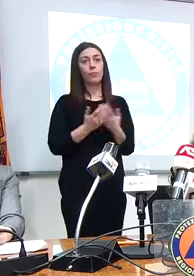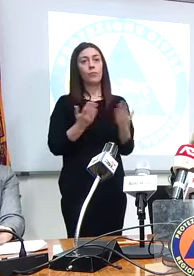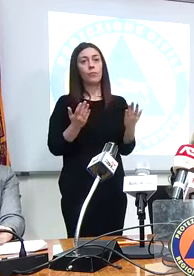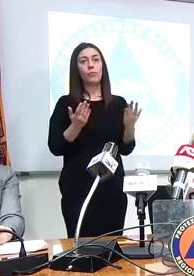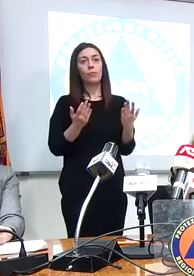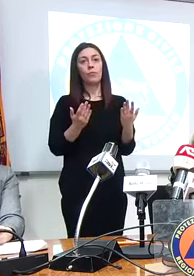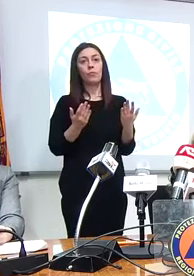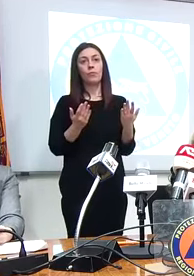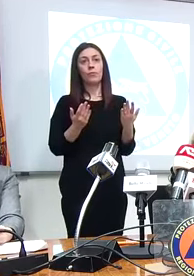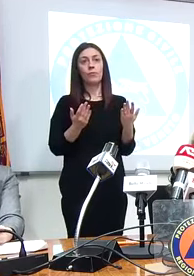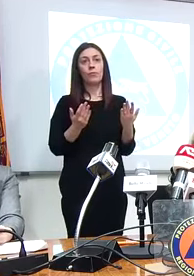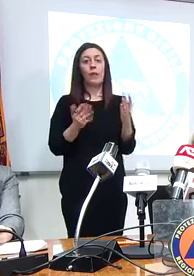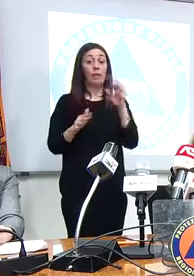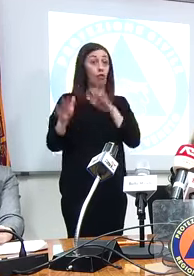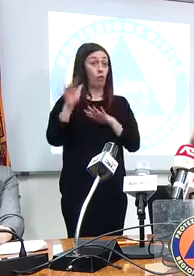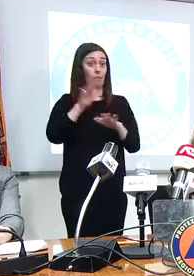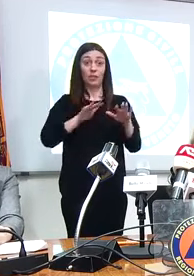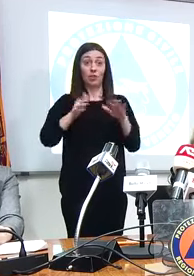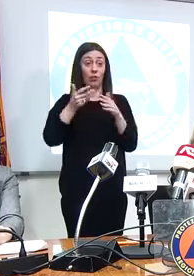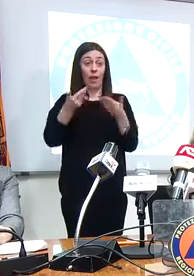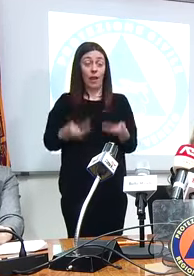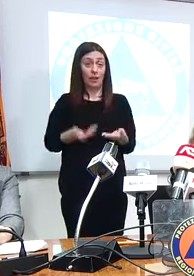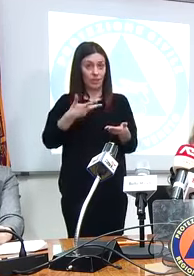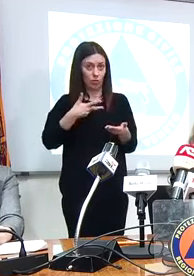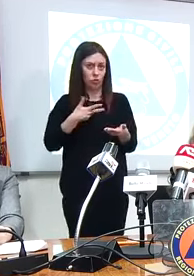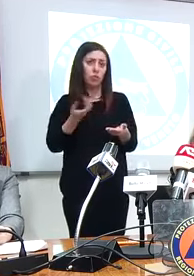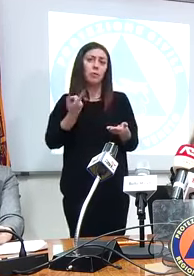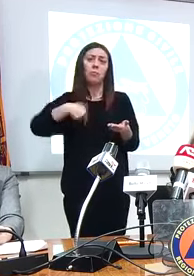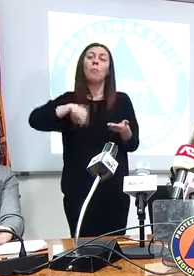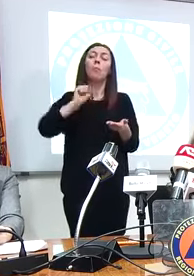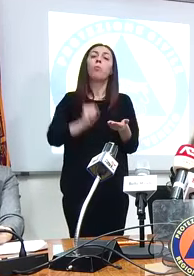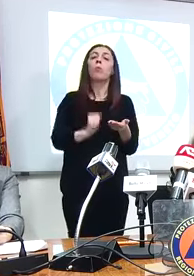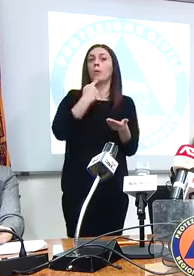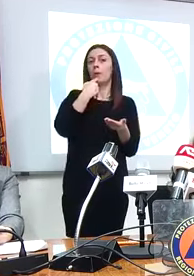di cui disponiamo ad oggi, noi possiamo dire che